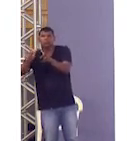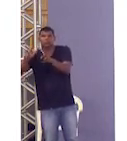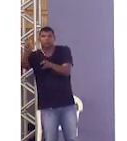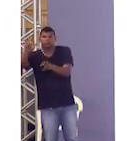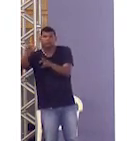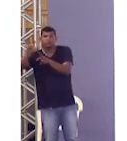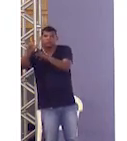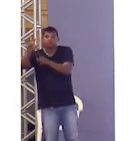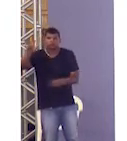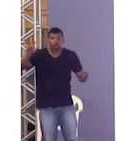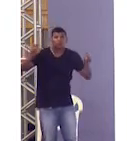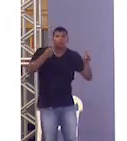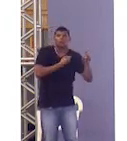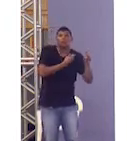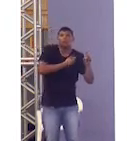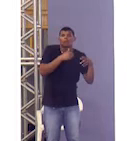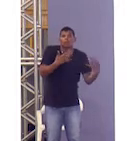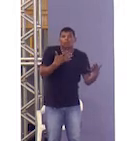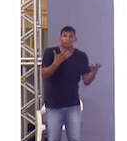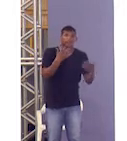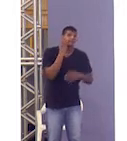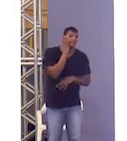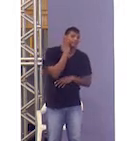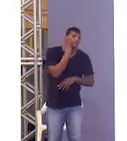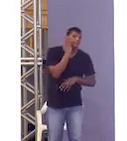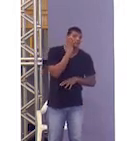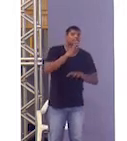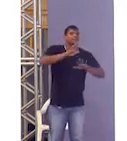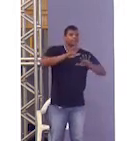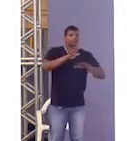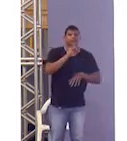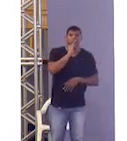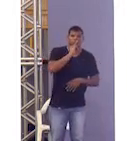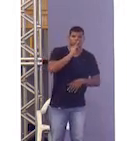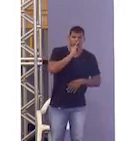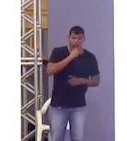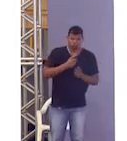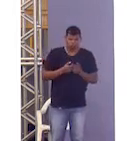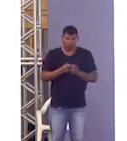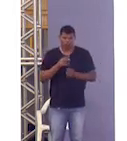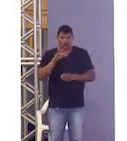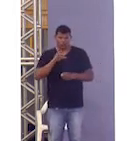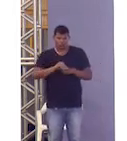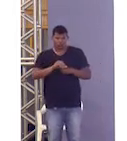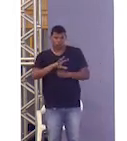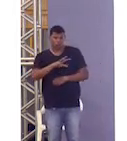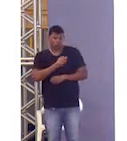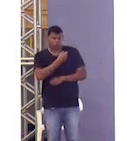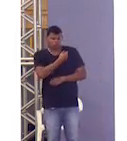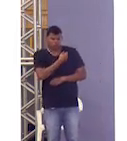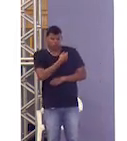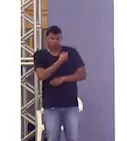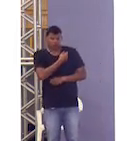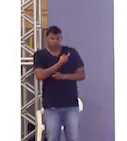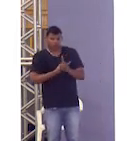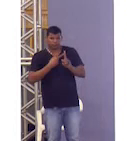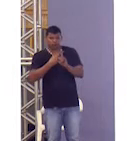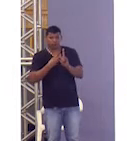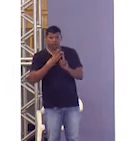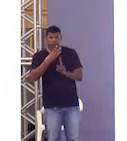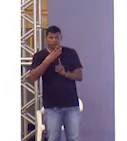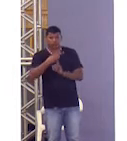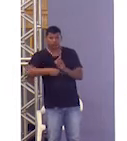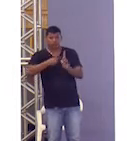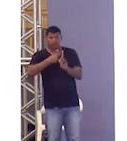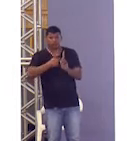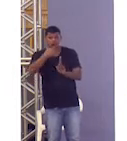15. Renata digitou um número em sua calculadora, multiplicou por 3, somou